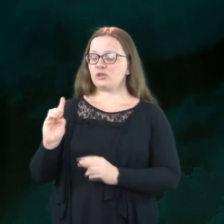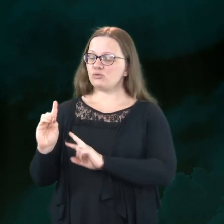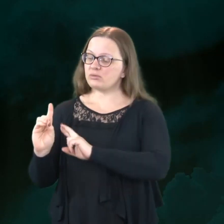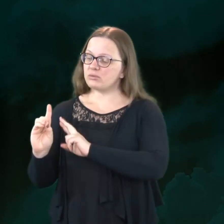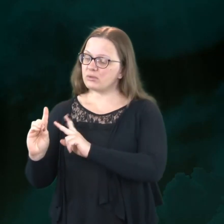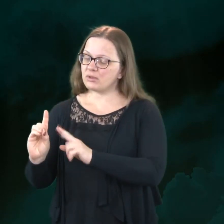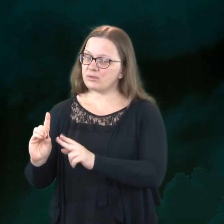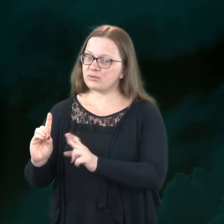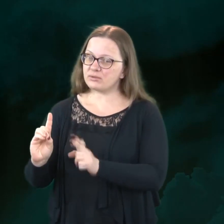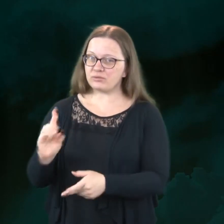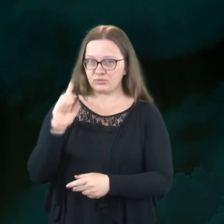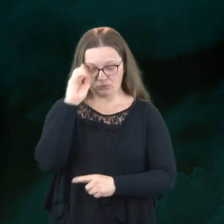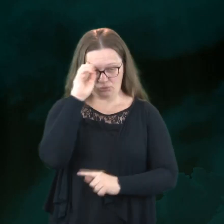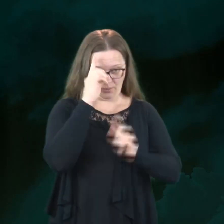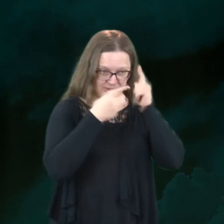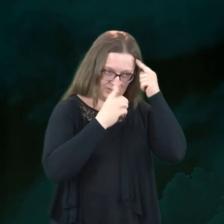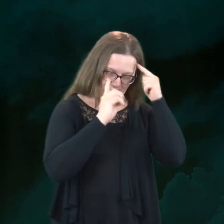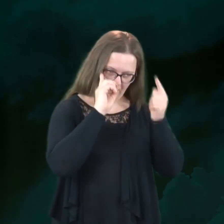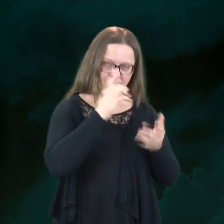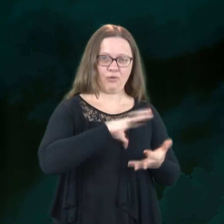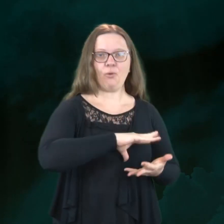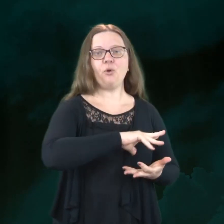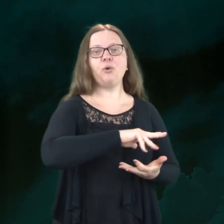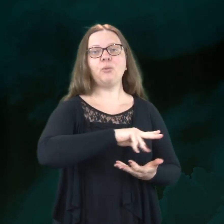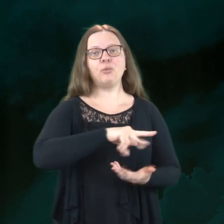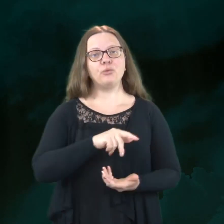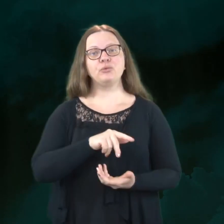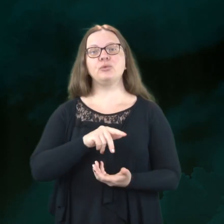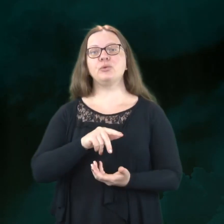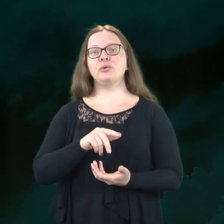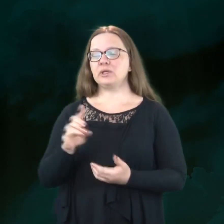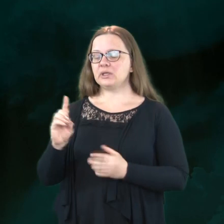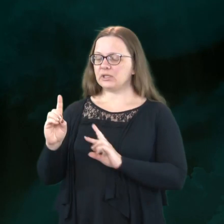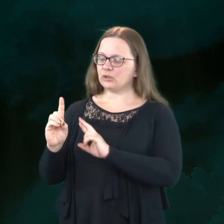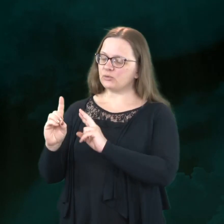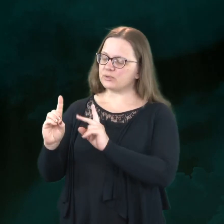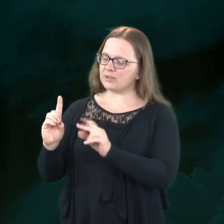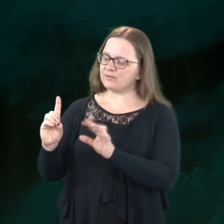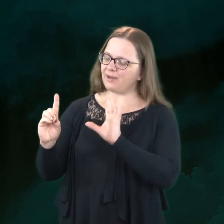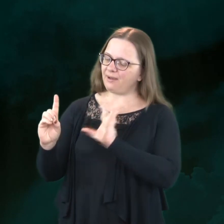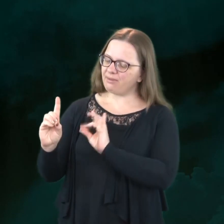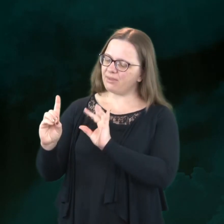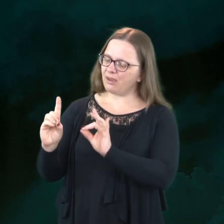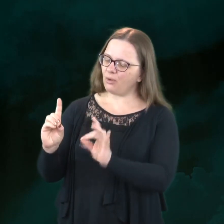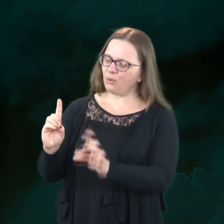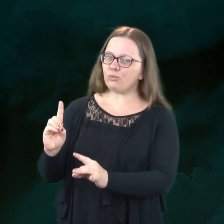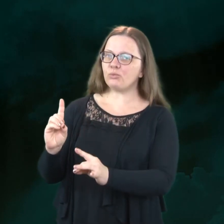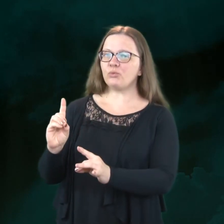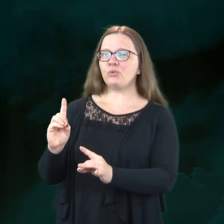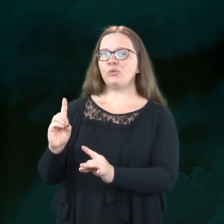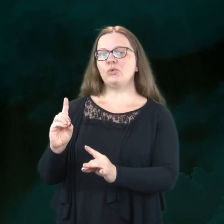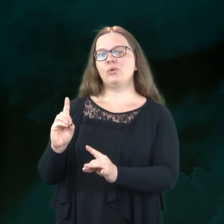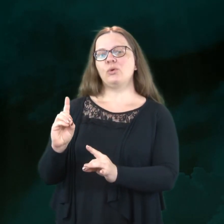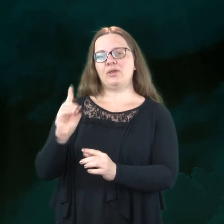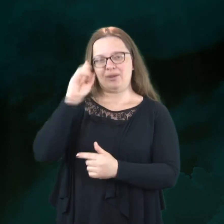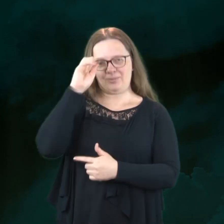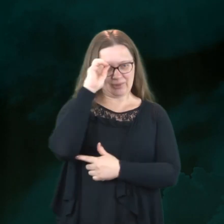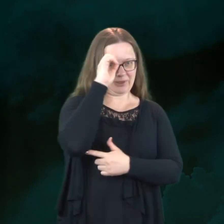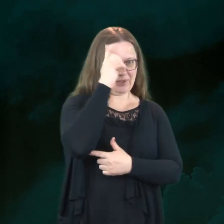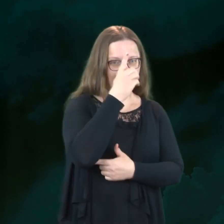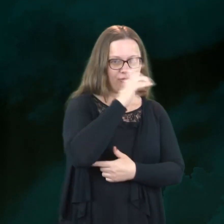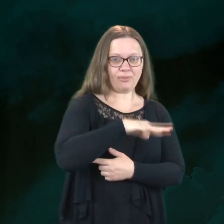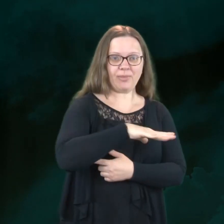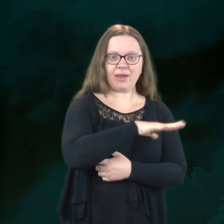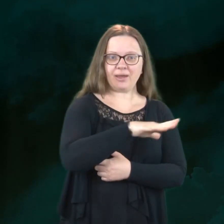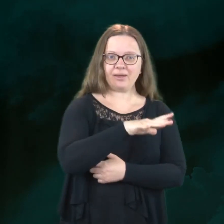deuses são divididos em funções, cada um tem a sua função. Então, se você precisa